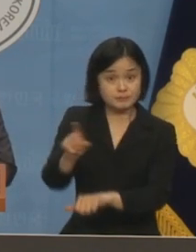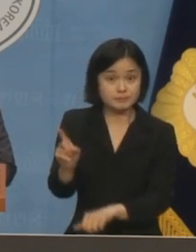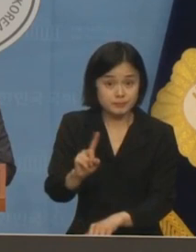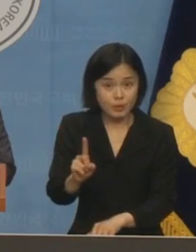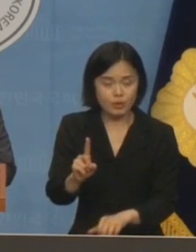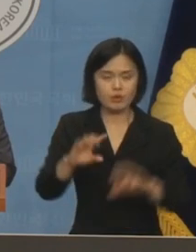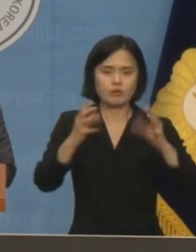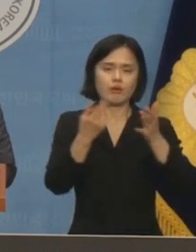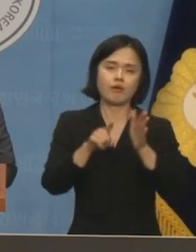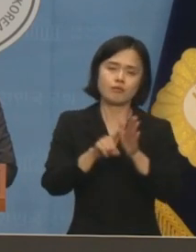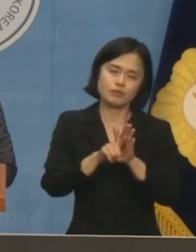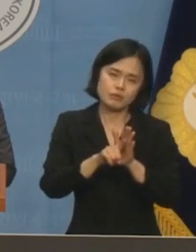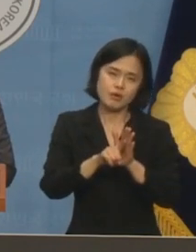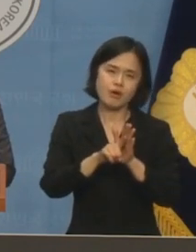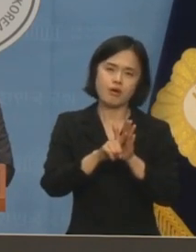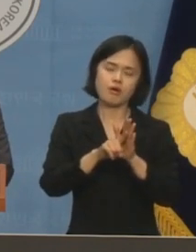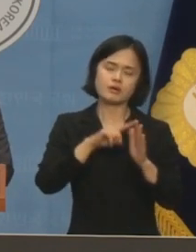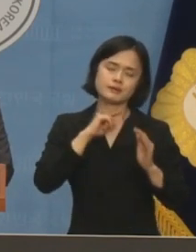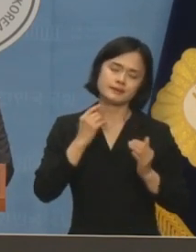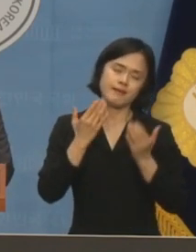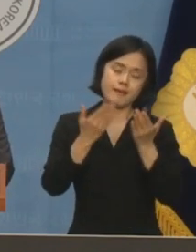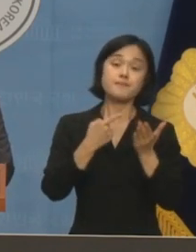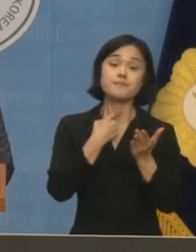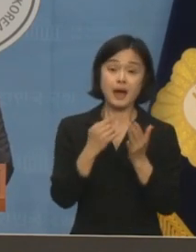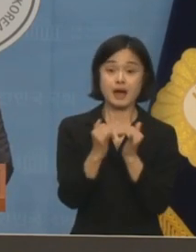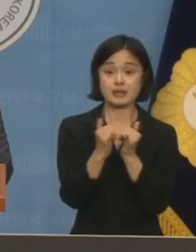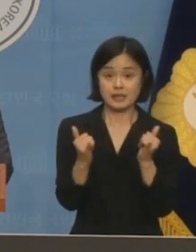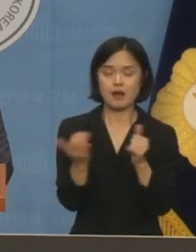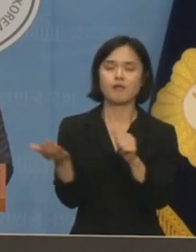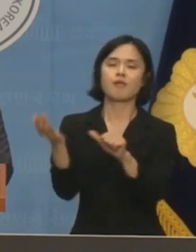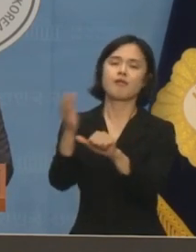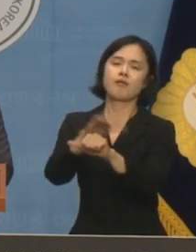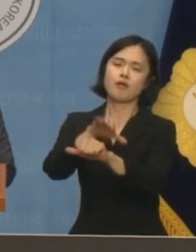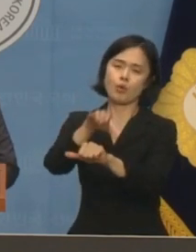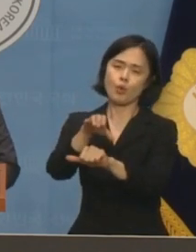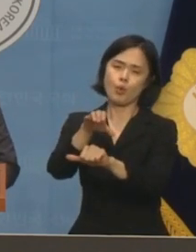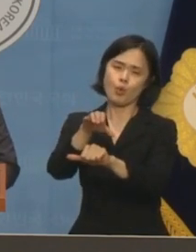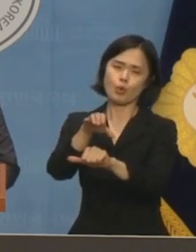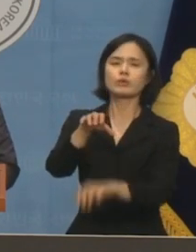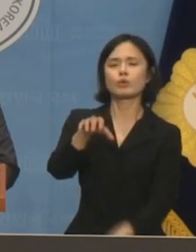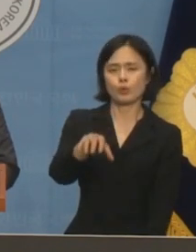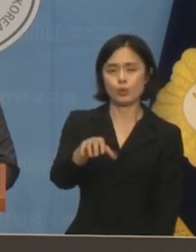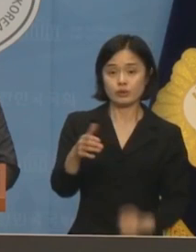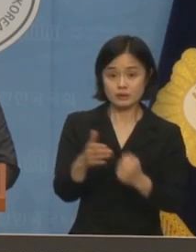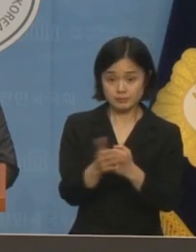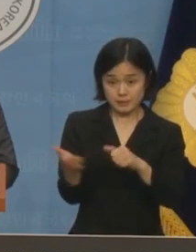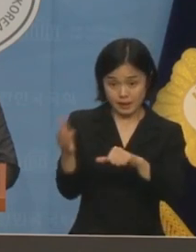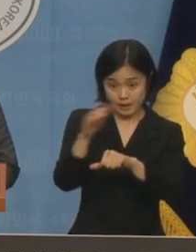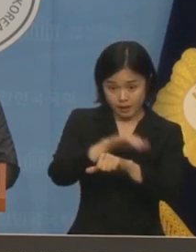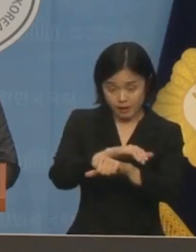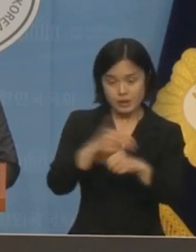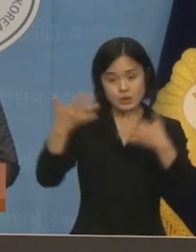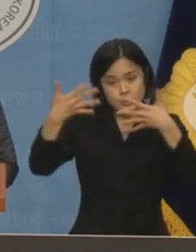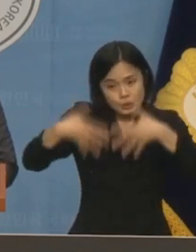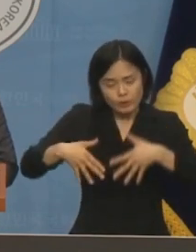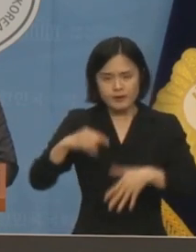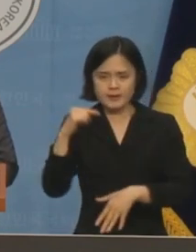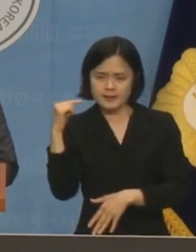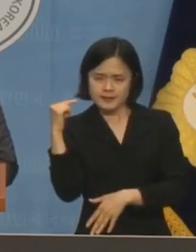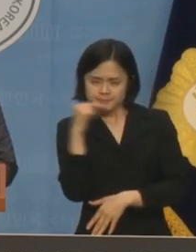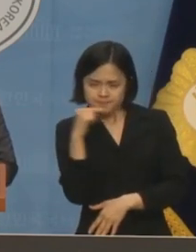위훈의 정신을 기리며 선양하는 곳입니다. 그만큼 엄격하게 관리되어야 하는 곳이기에